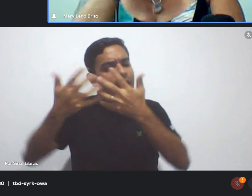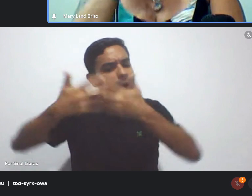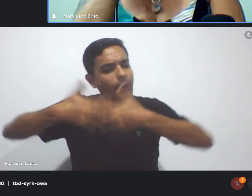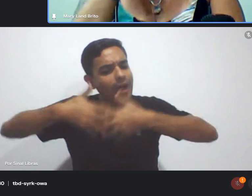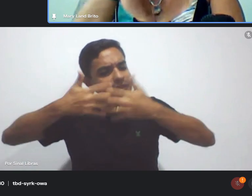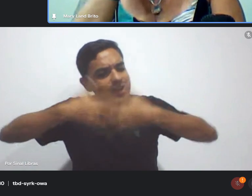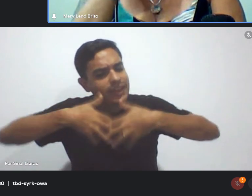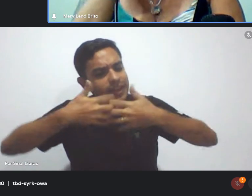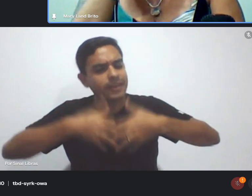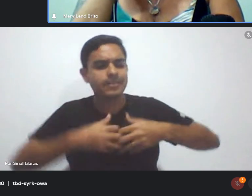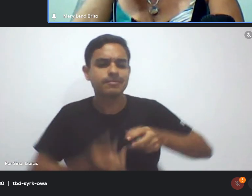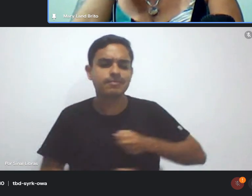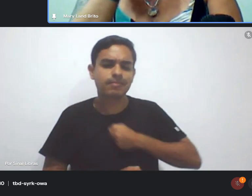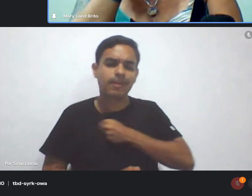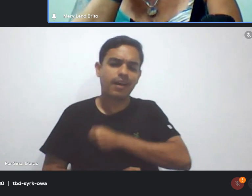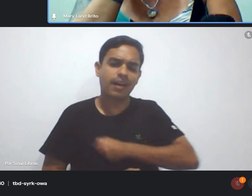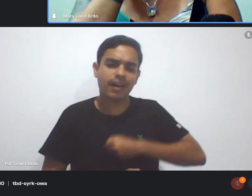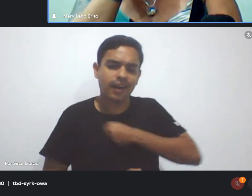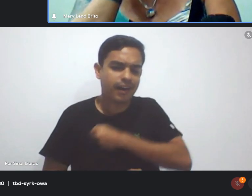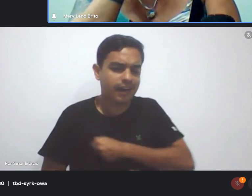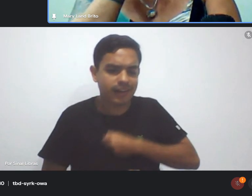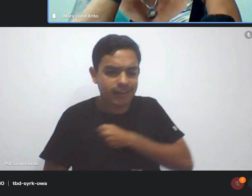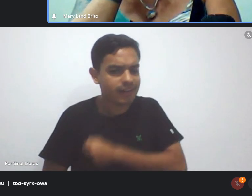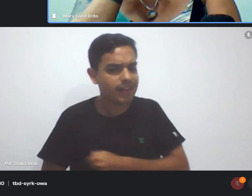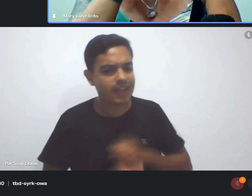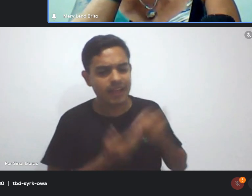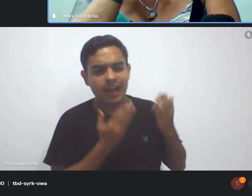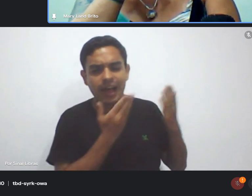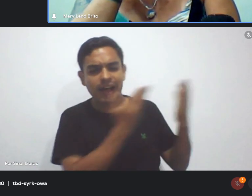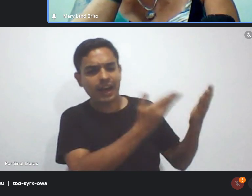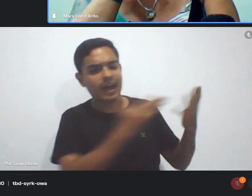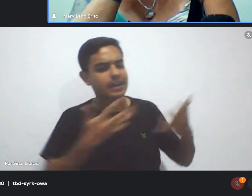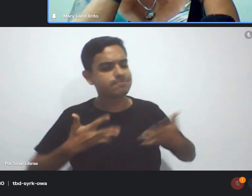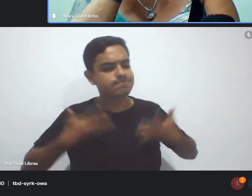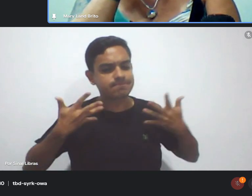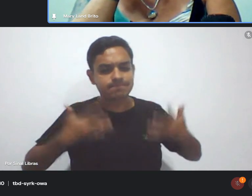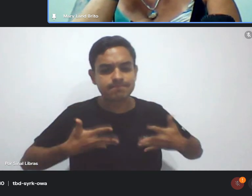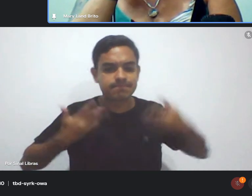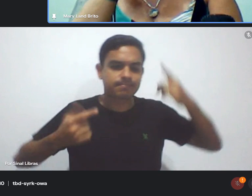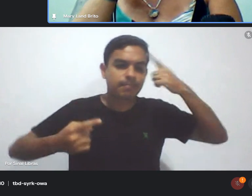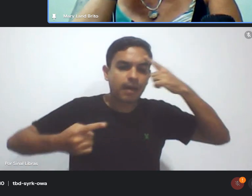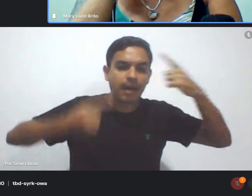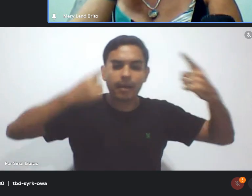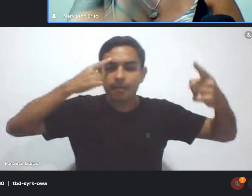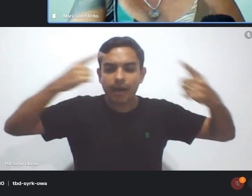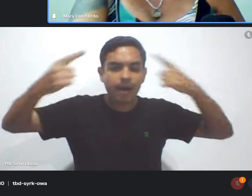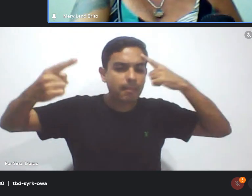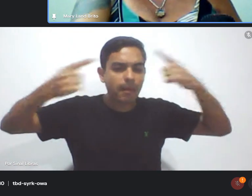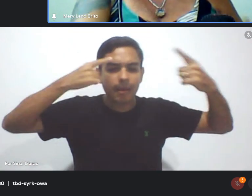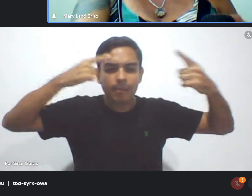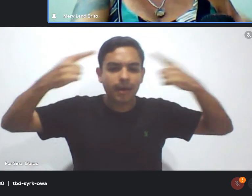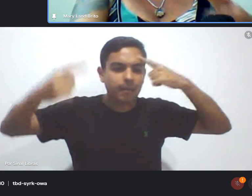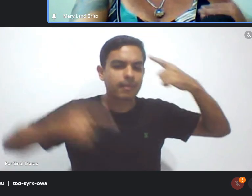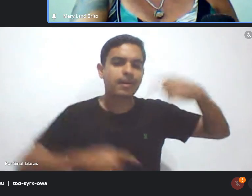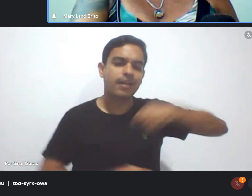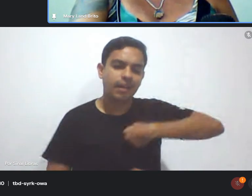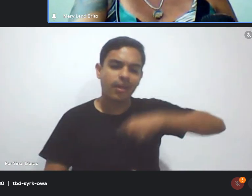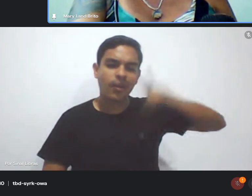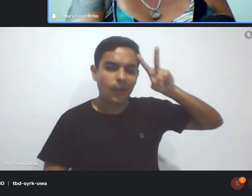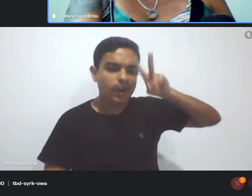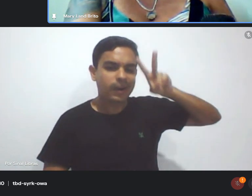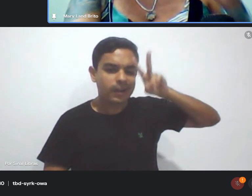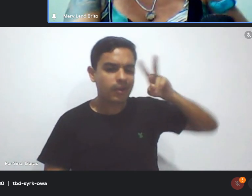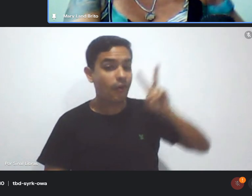gente, é mesmo, ela é essa potência de criatividade, de ideias. E fui lembrando de várias coisas, eu estou feliz demais